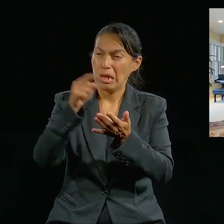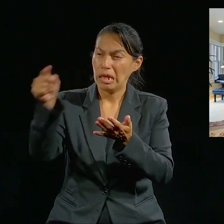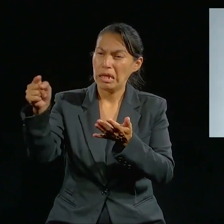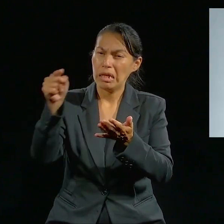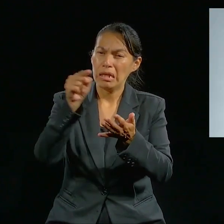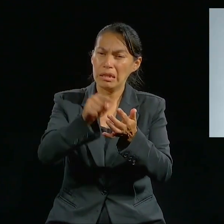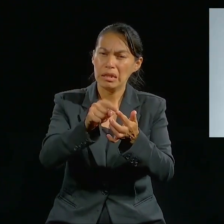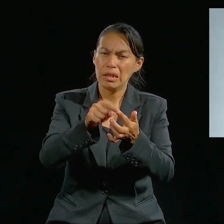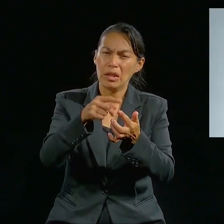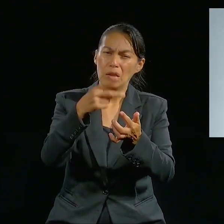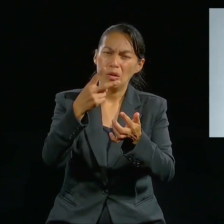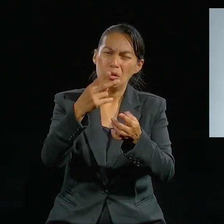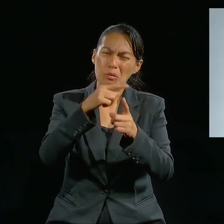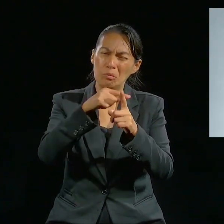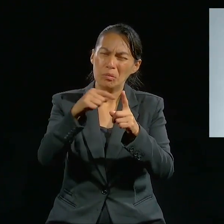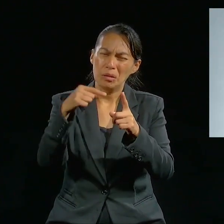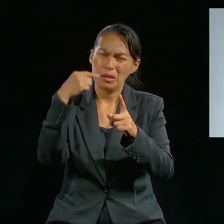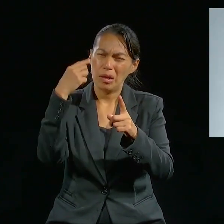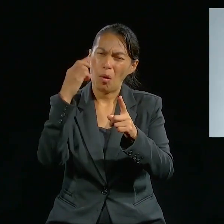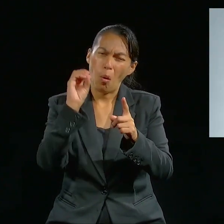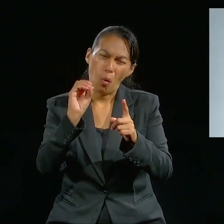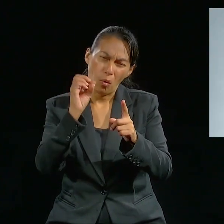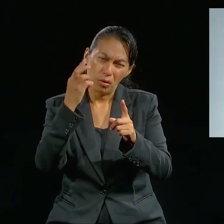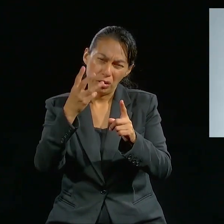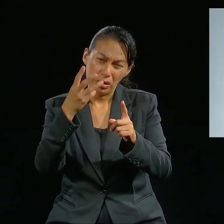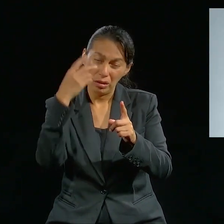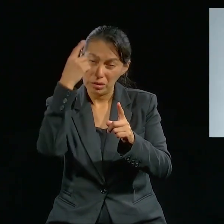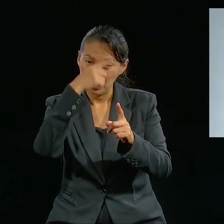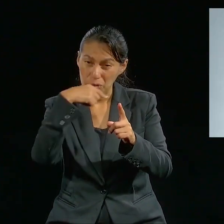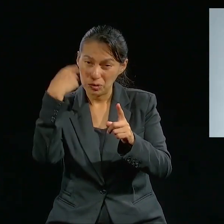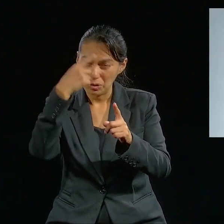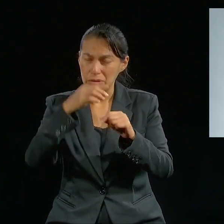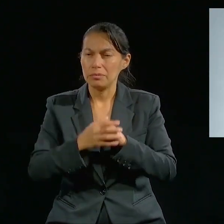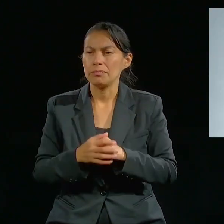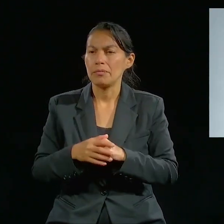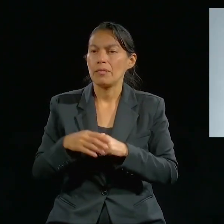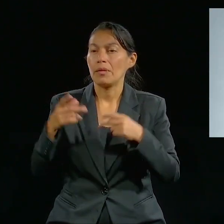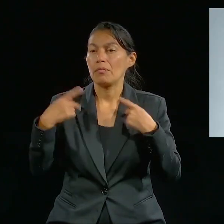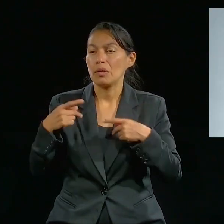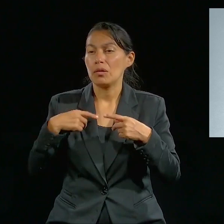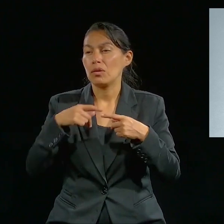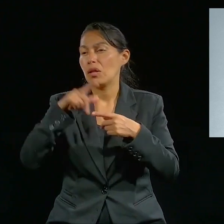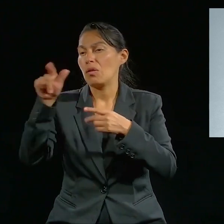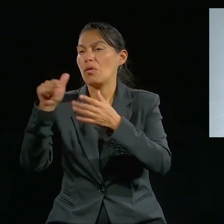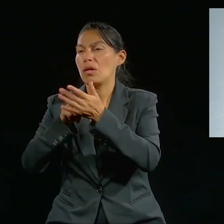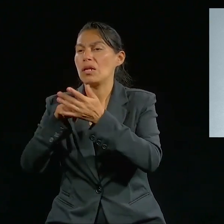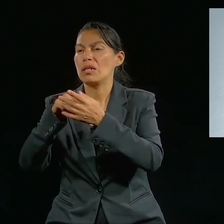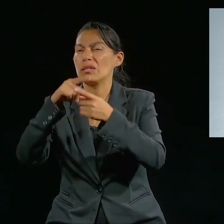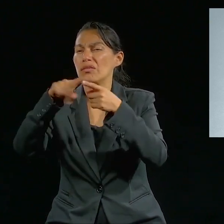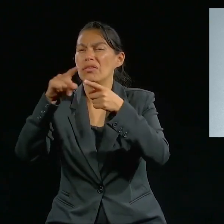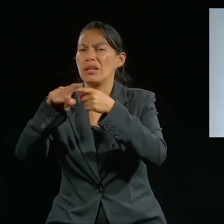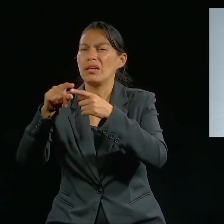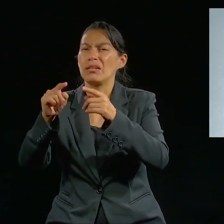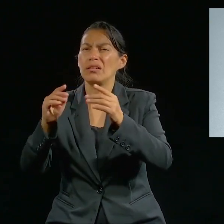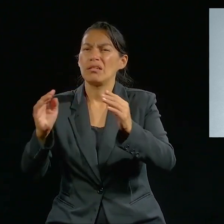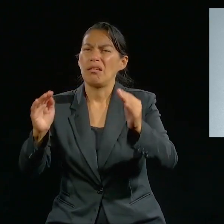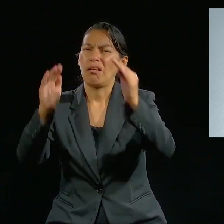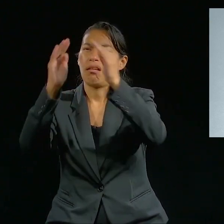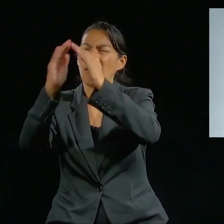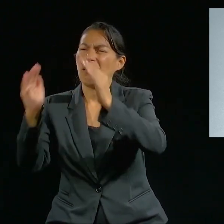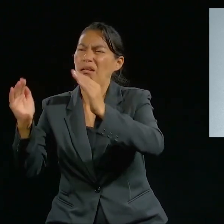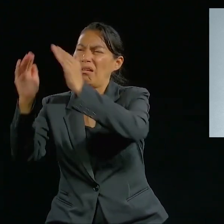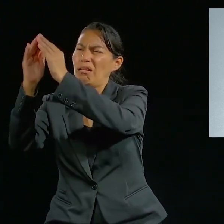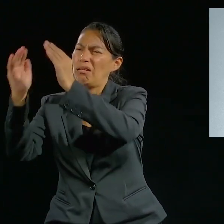entonces las personas de la sierra llegaban a este lugar en busca de ayuda y ver realmente